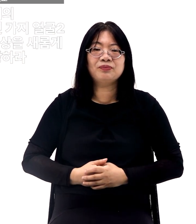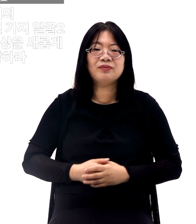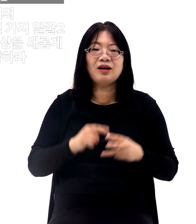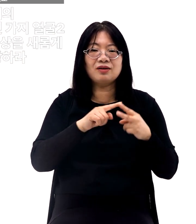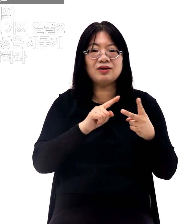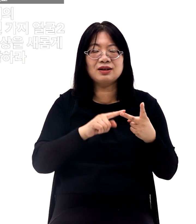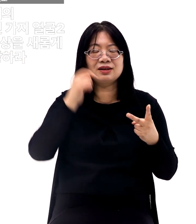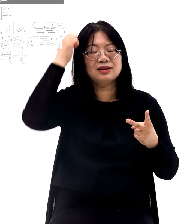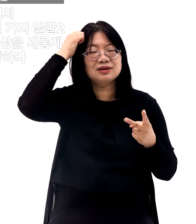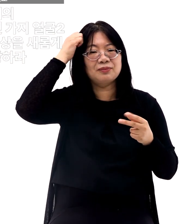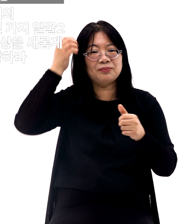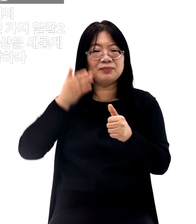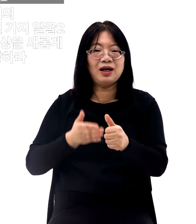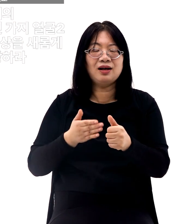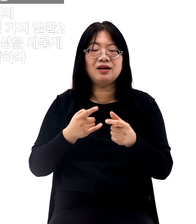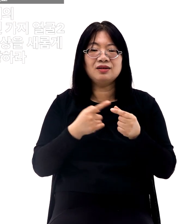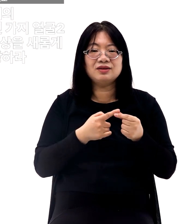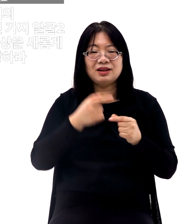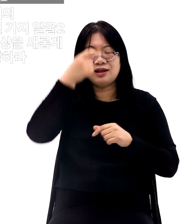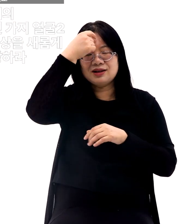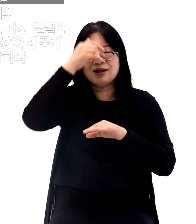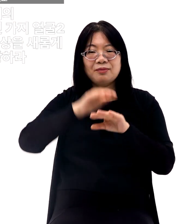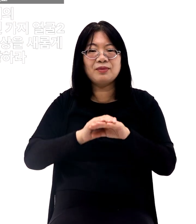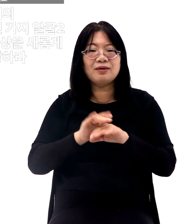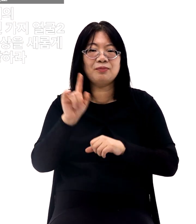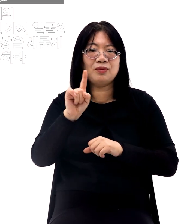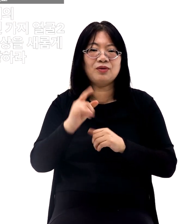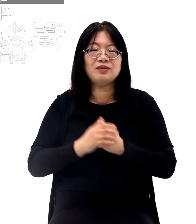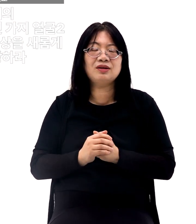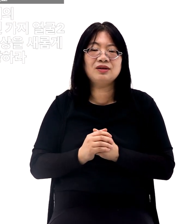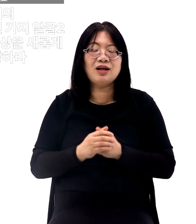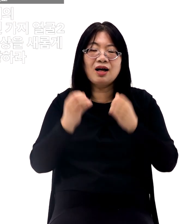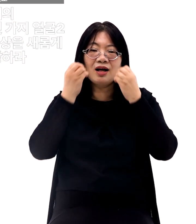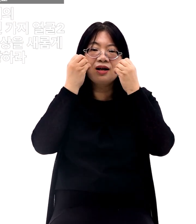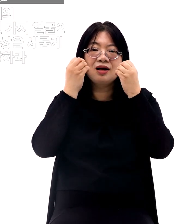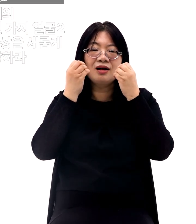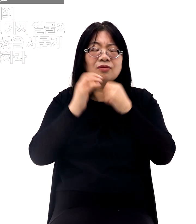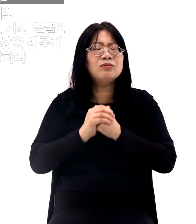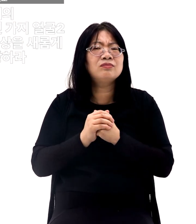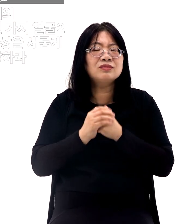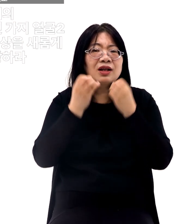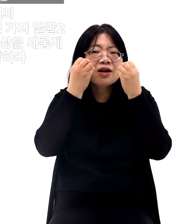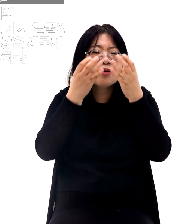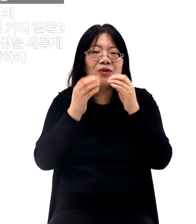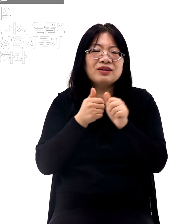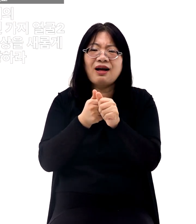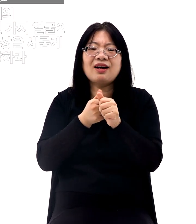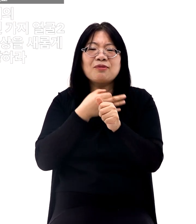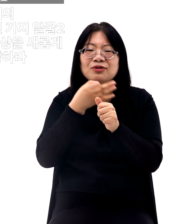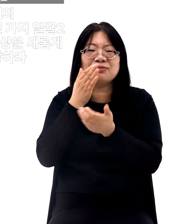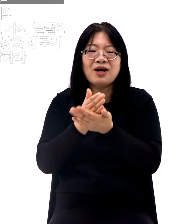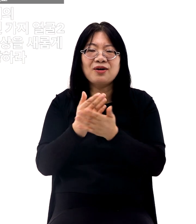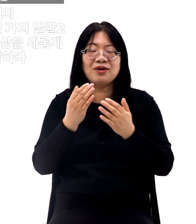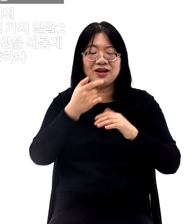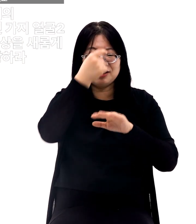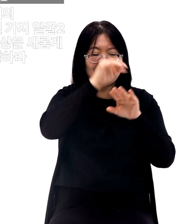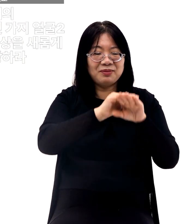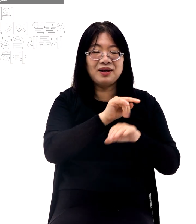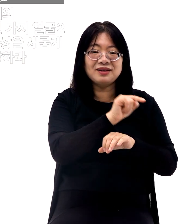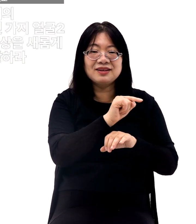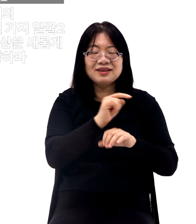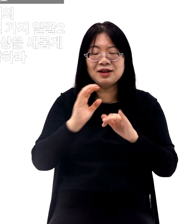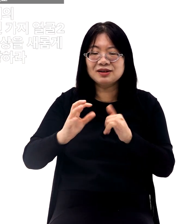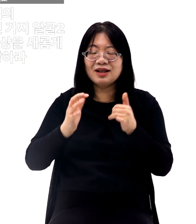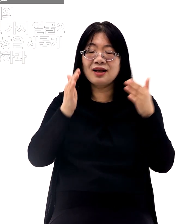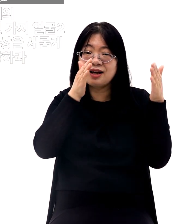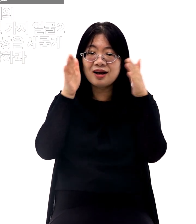가지를 기억하십시다. 첫째, 예배는 따라하지 마세요. 예배는